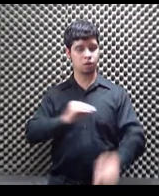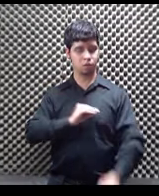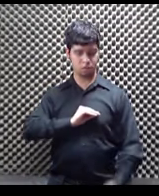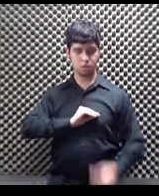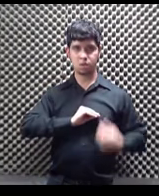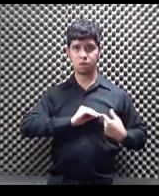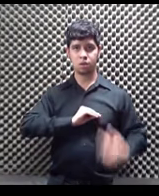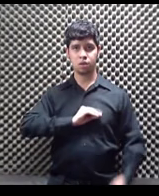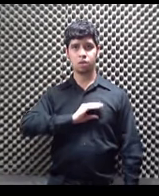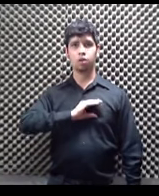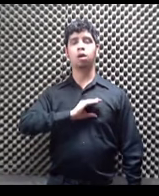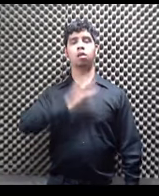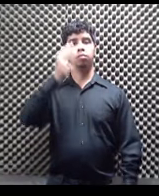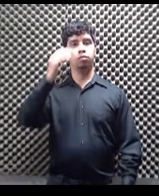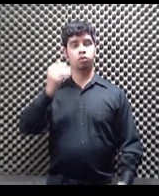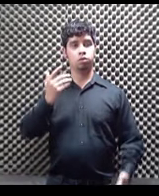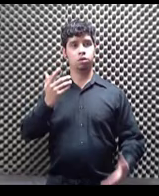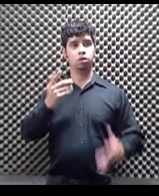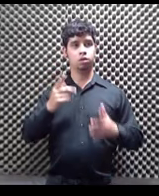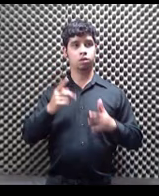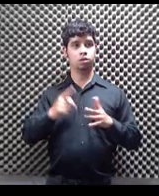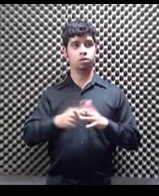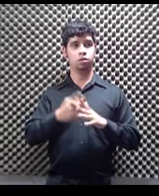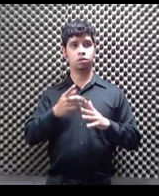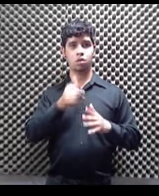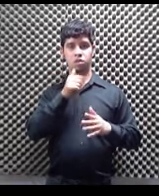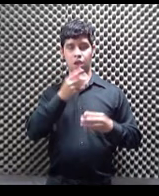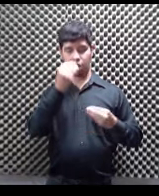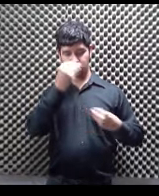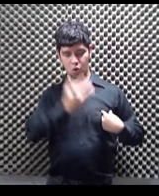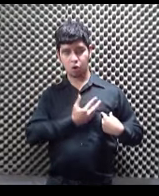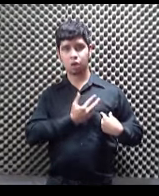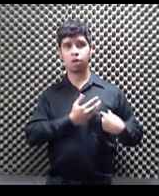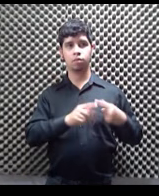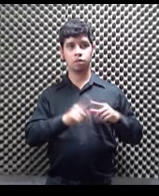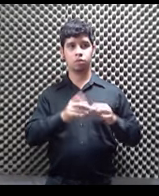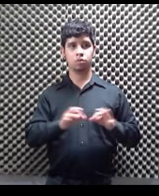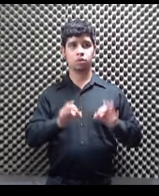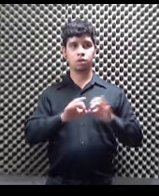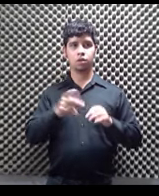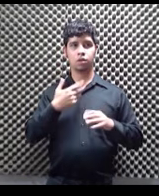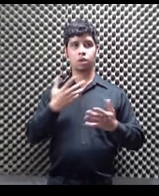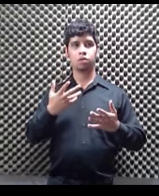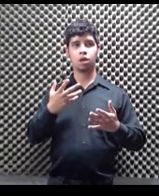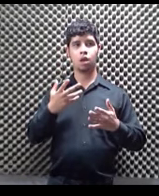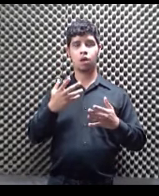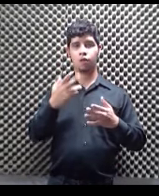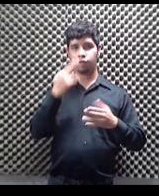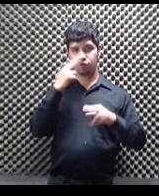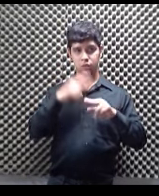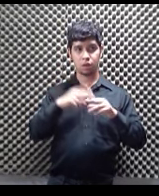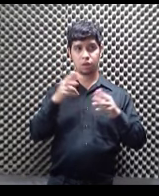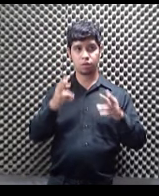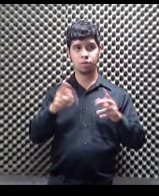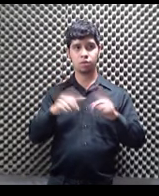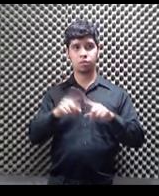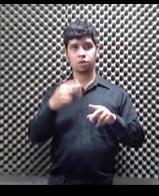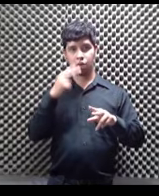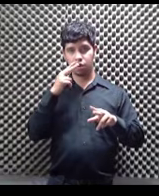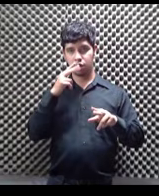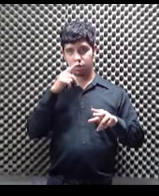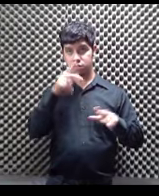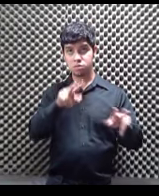es una orquídea que no se quiere mucho y, o sea, es una comedia tan rápida, por eso es que los niños estaban